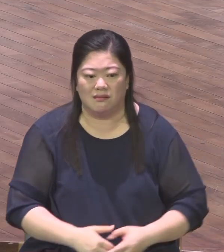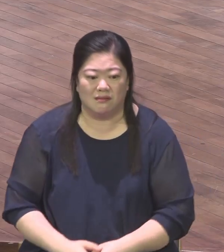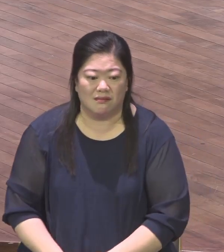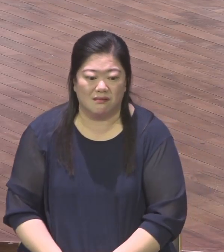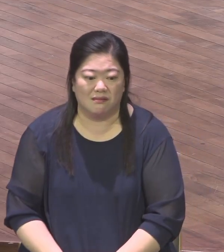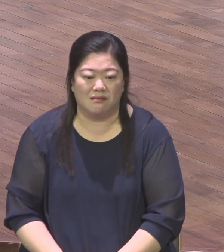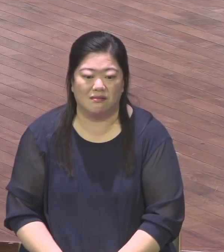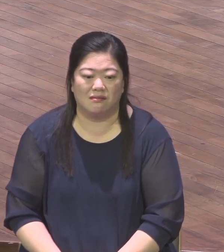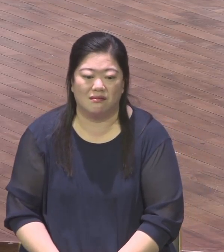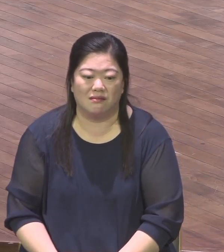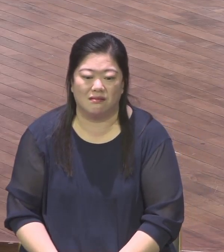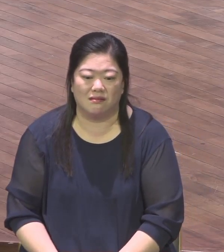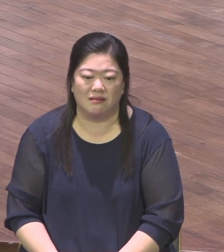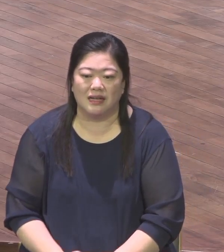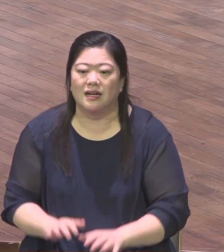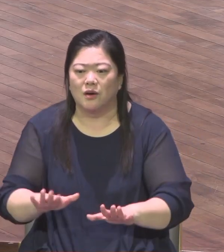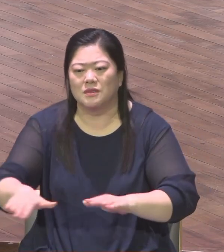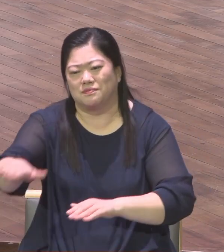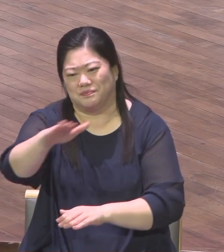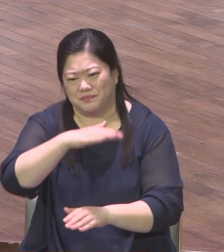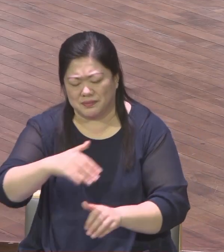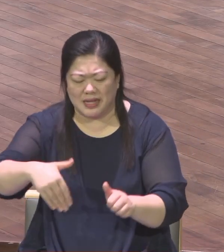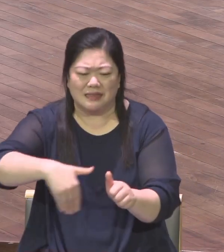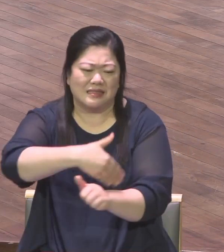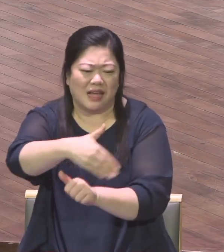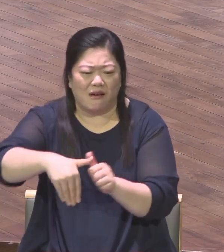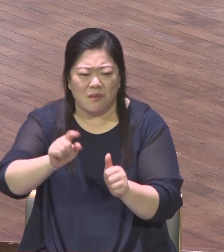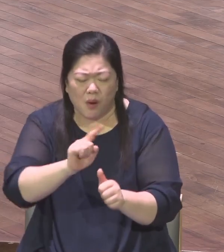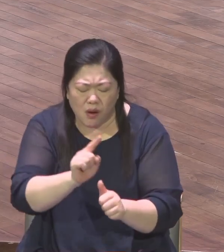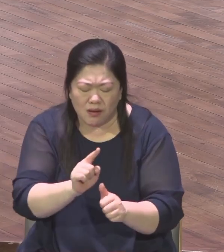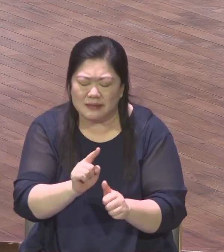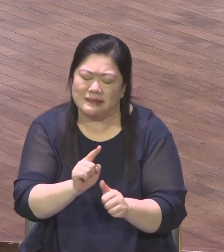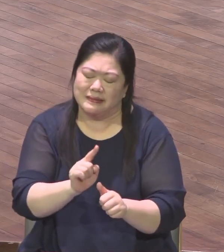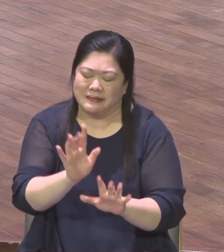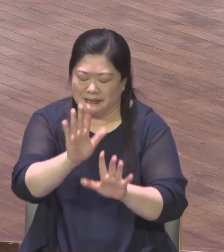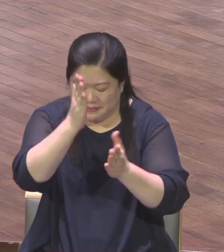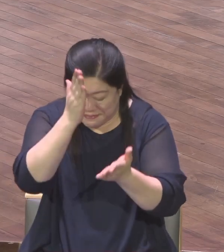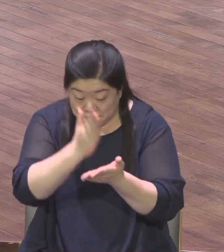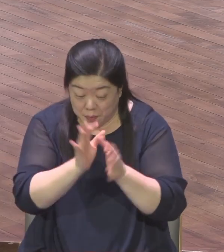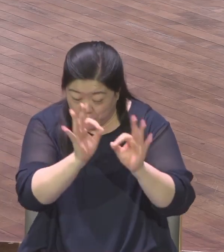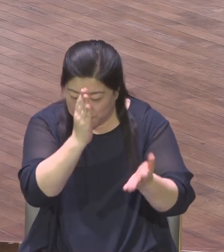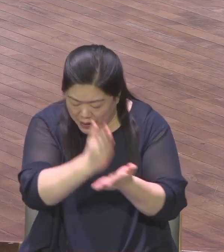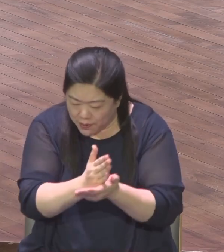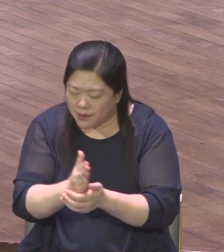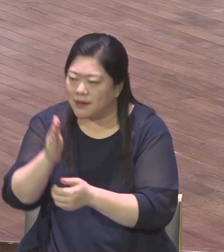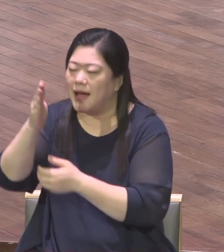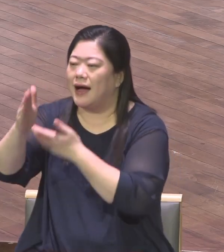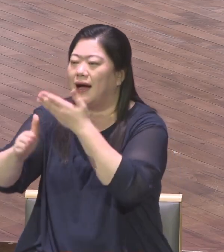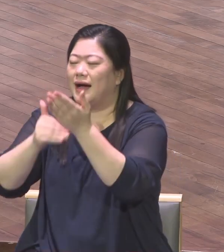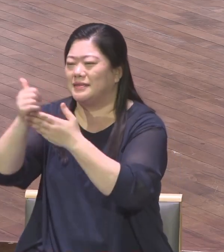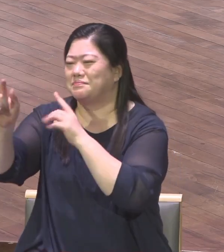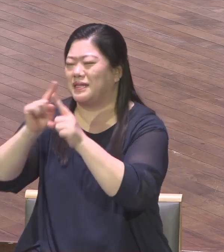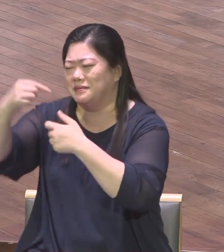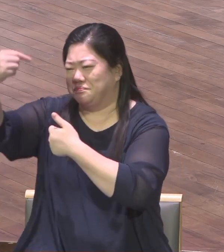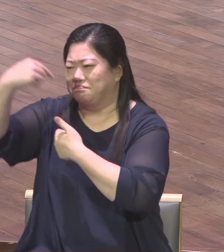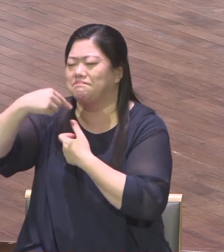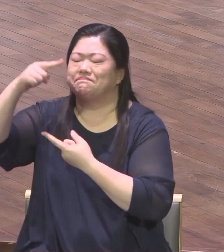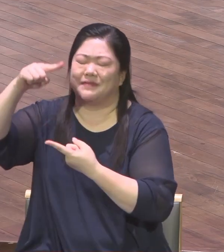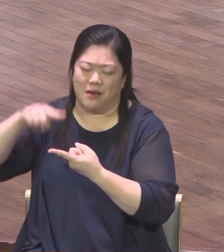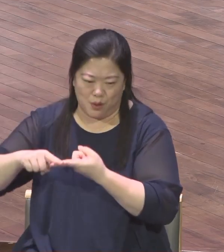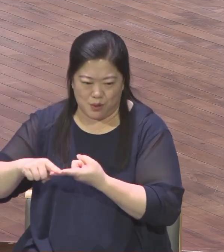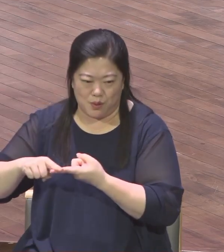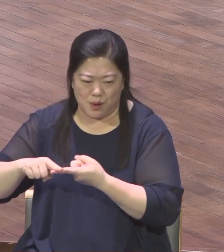상황 속에서도 오늘부터는 말씀 그대로 더하지도 빼지도 마세요. 그냥